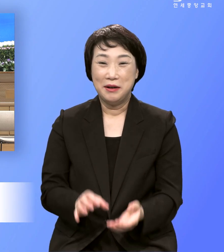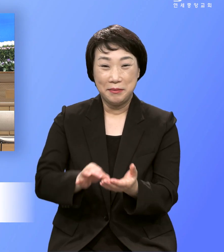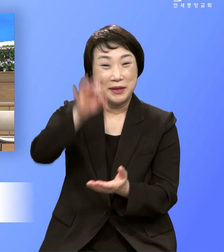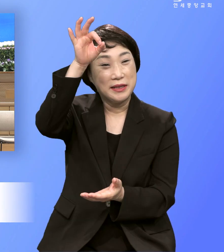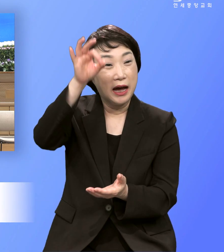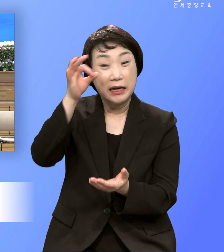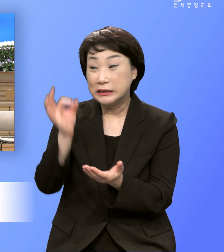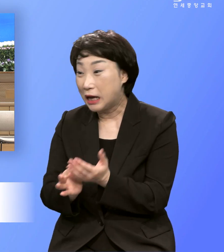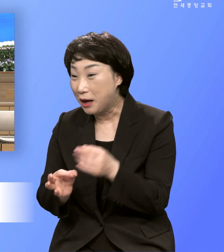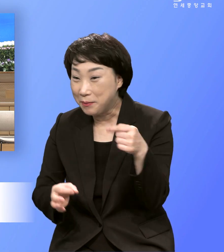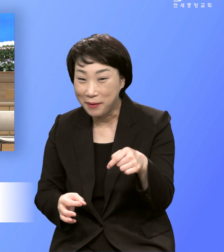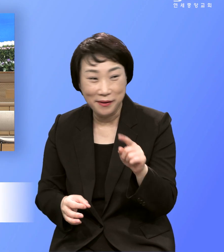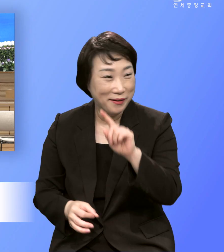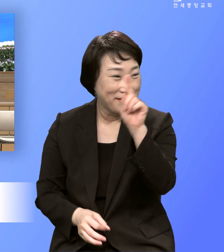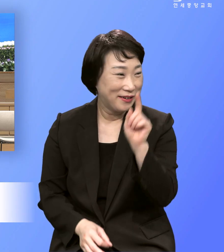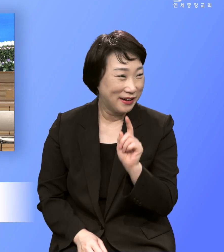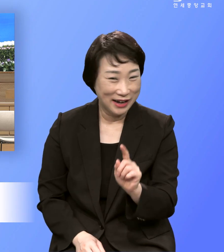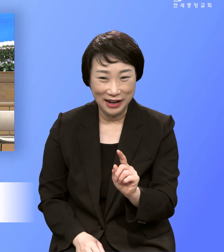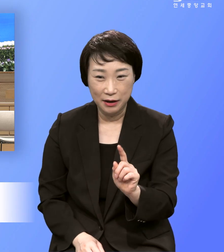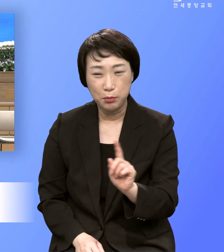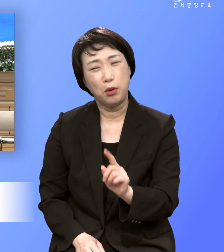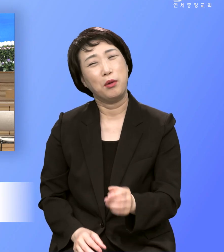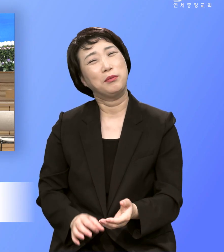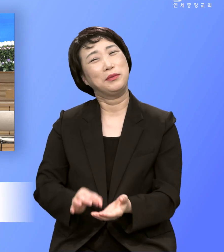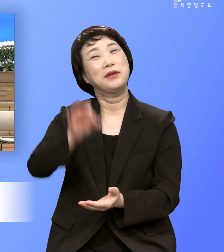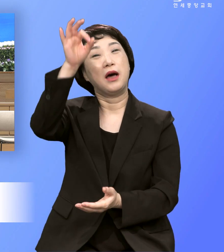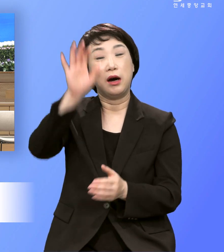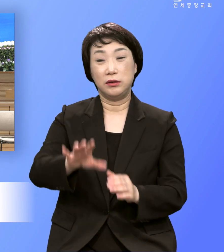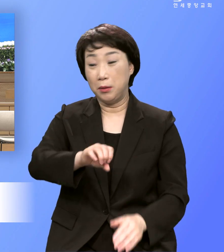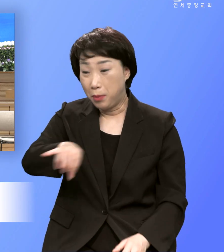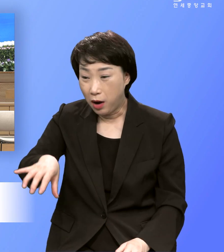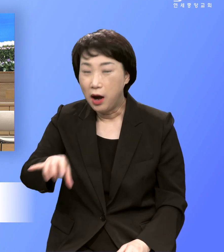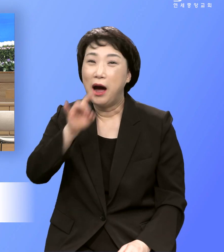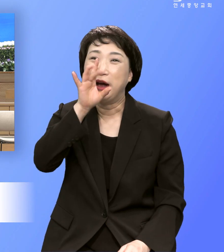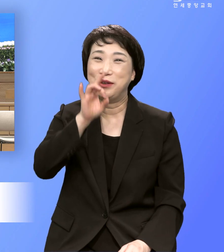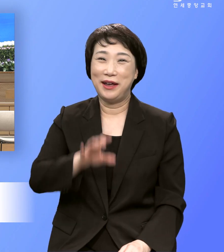비싸겠어요? 싸겠어요? 예, 근데 놓치면 안 돼.